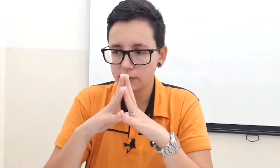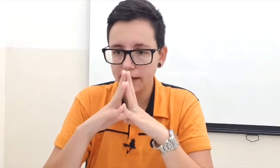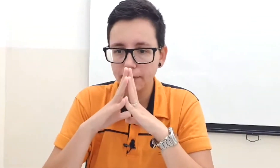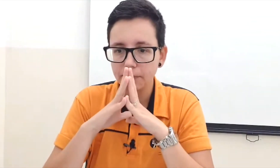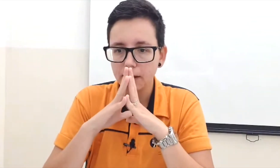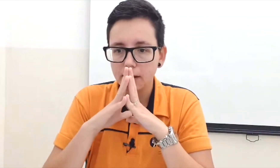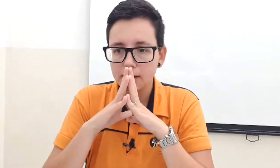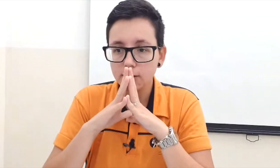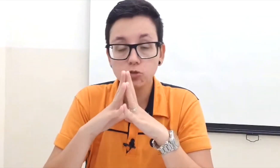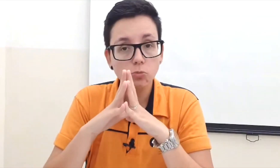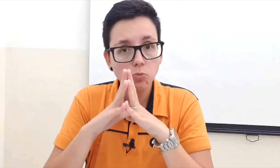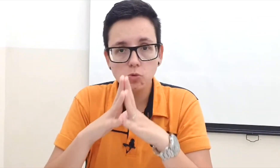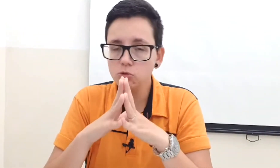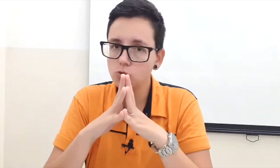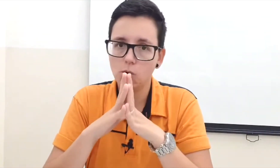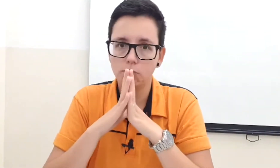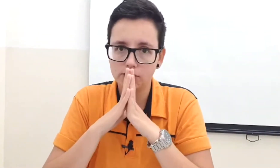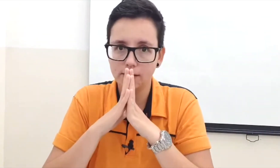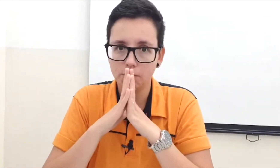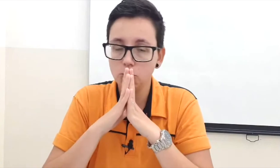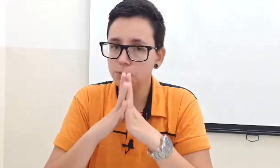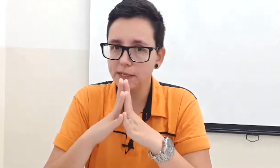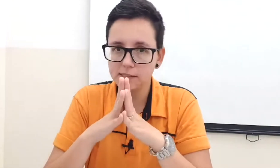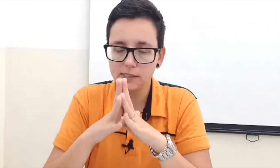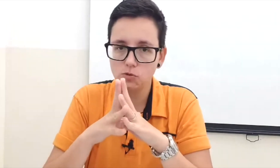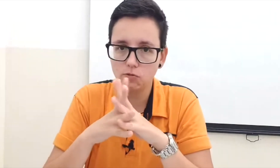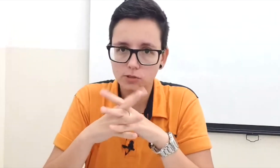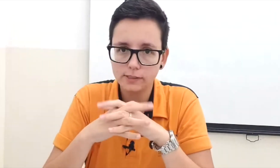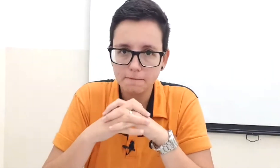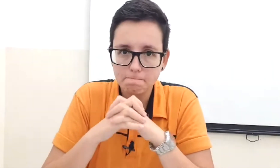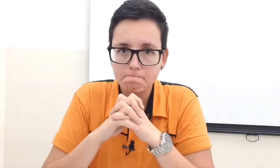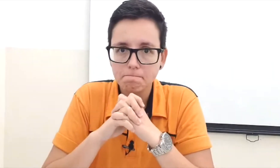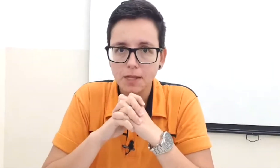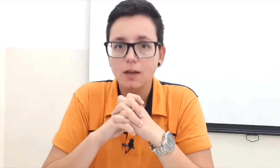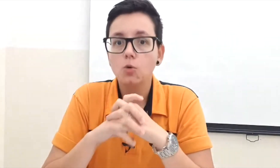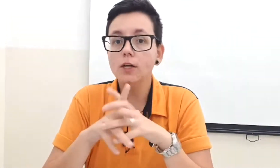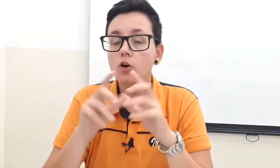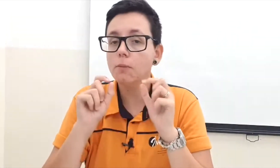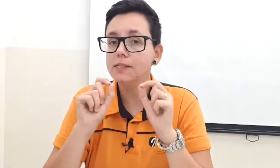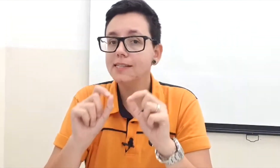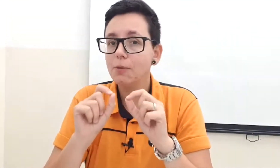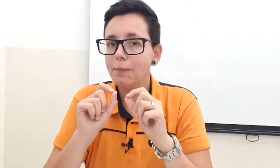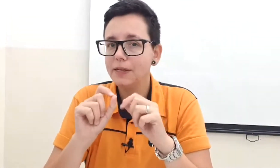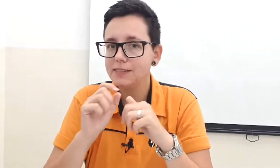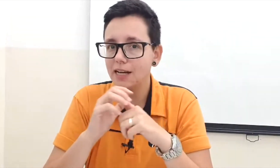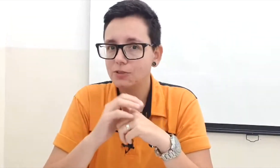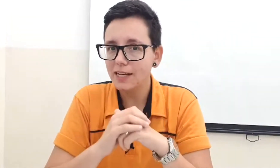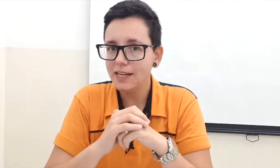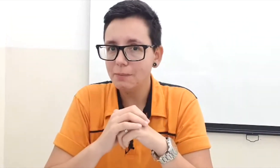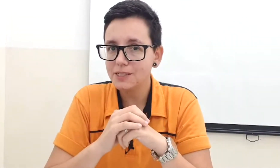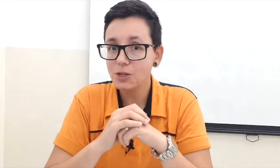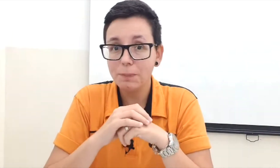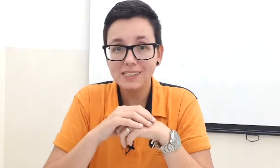você que eu sou muito como você, muito parecido com você. Quando eu comecei o aprendizado da Libras, eu